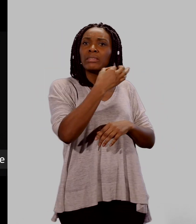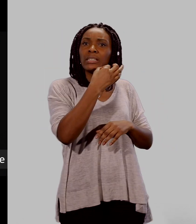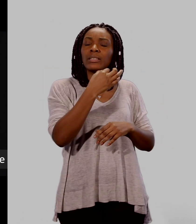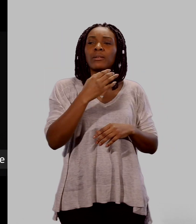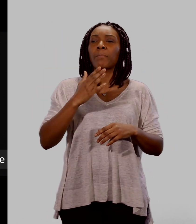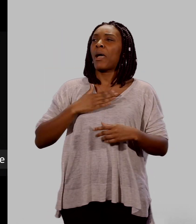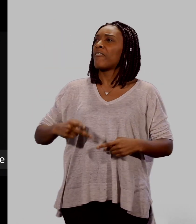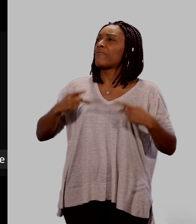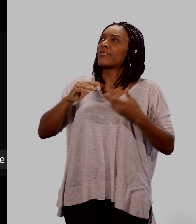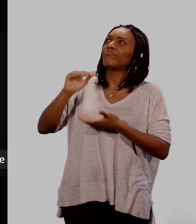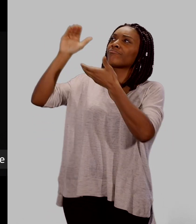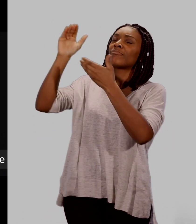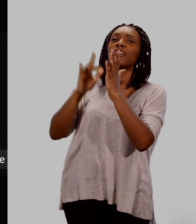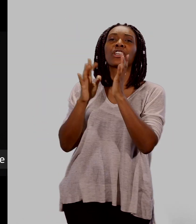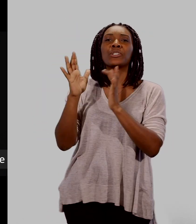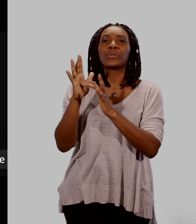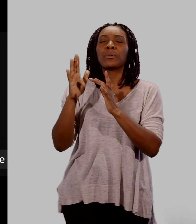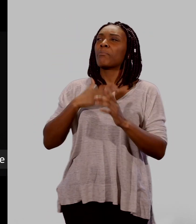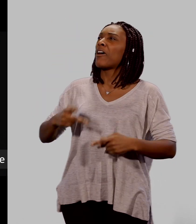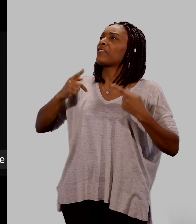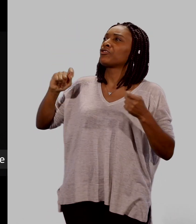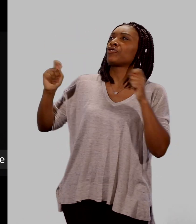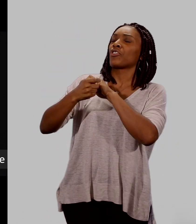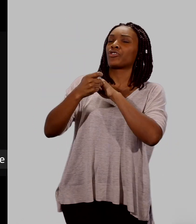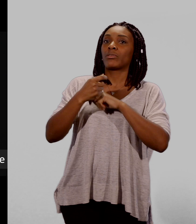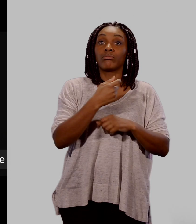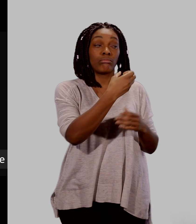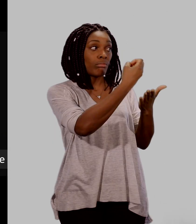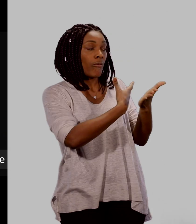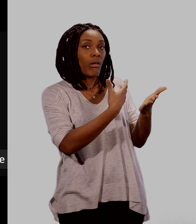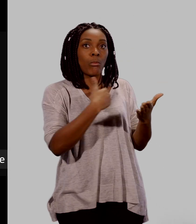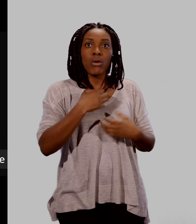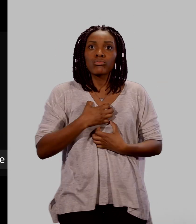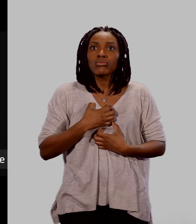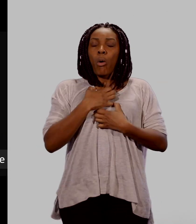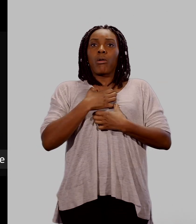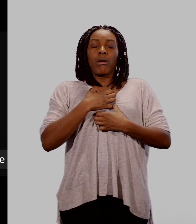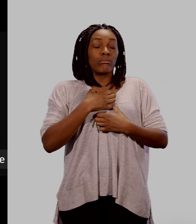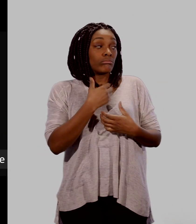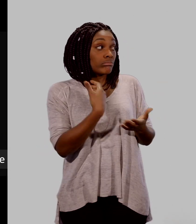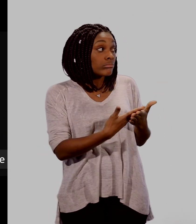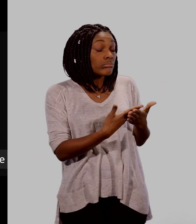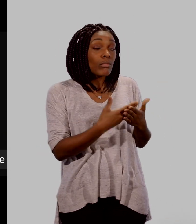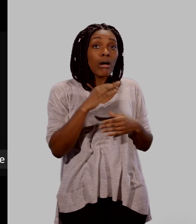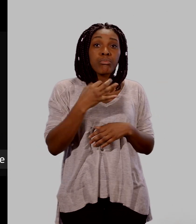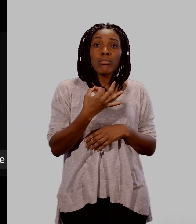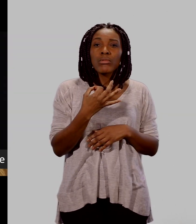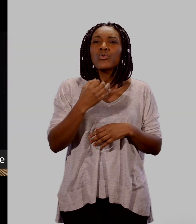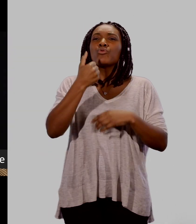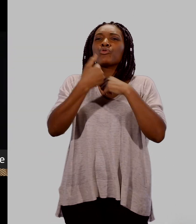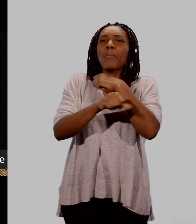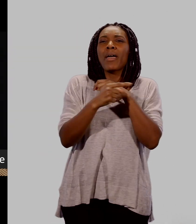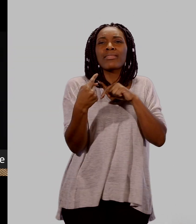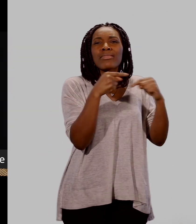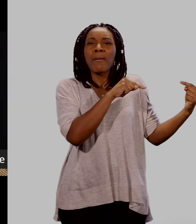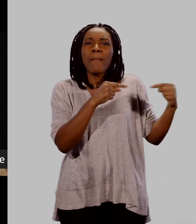donné sa vie à Christ et que sa vie avait totalement changé. J'étais totalement choquée par cette nouvelle. Durant